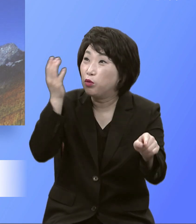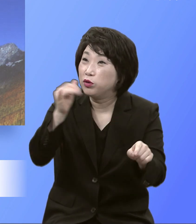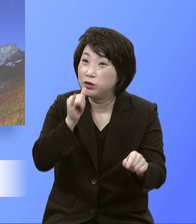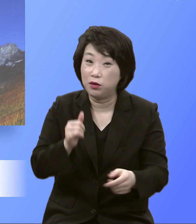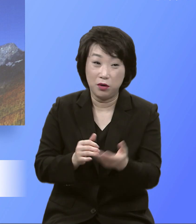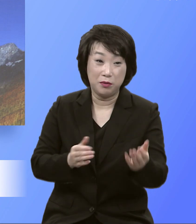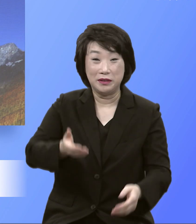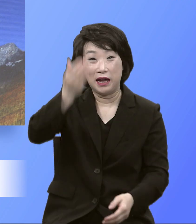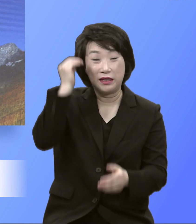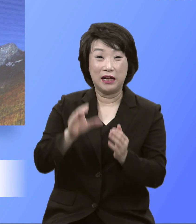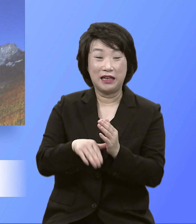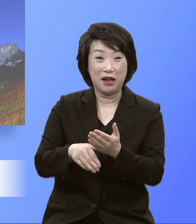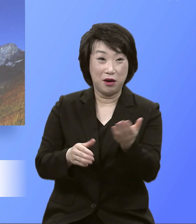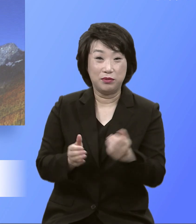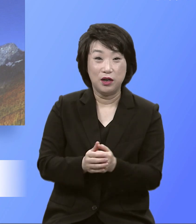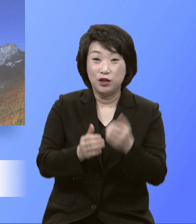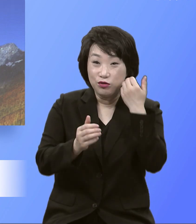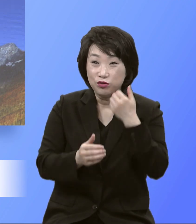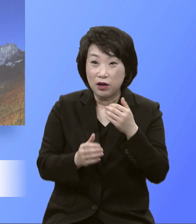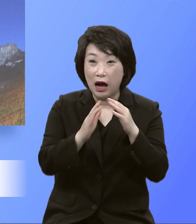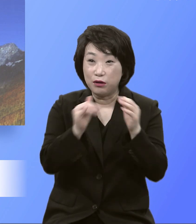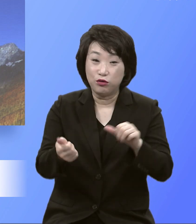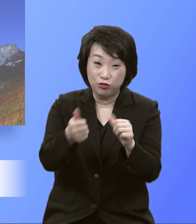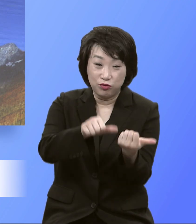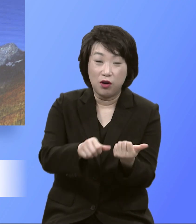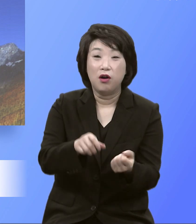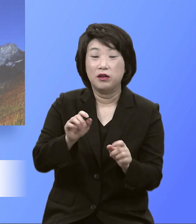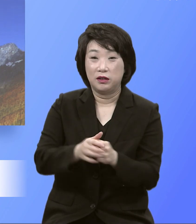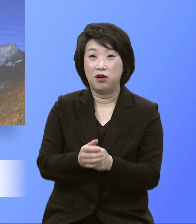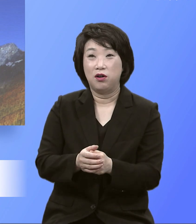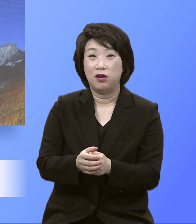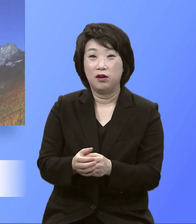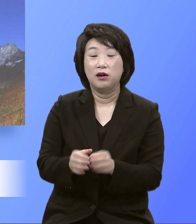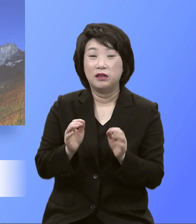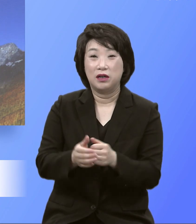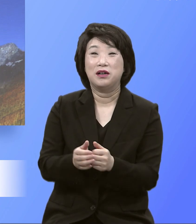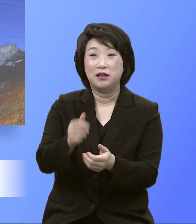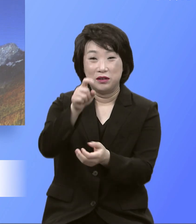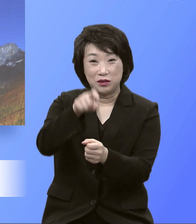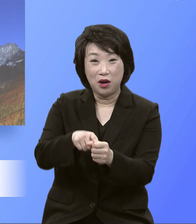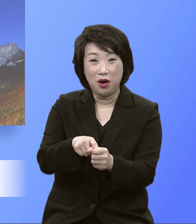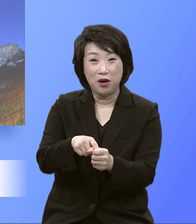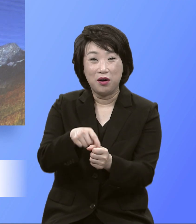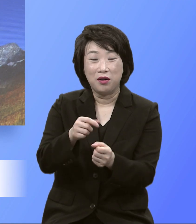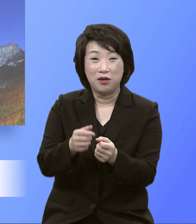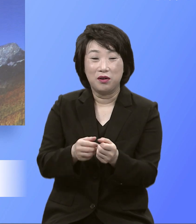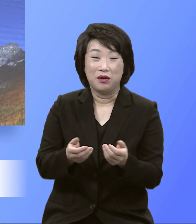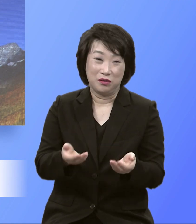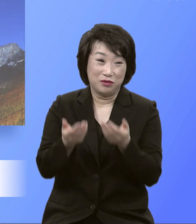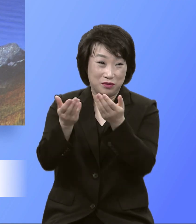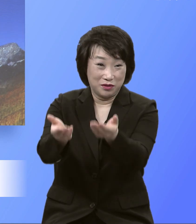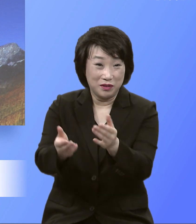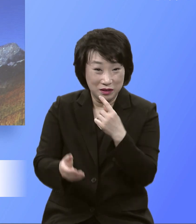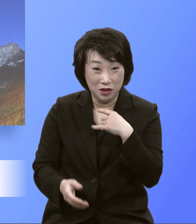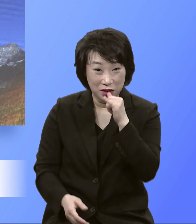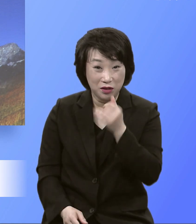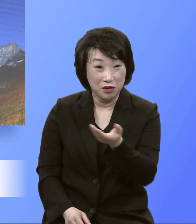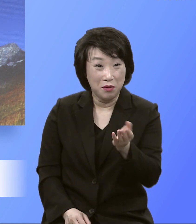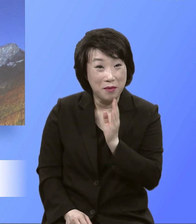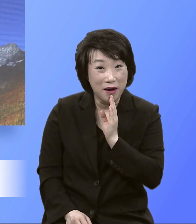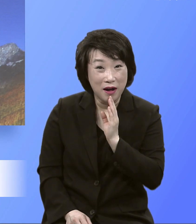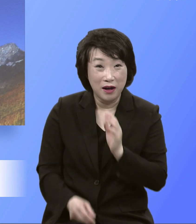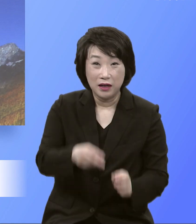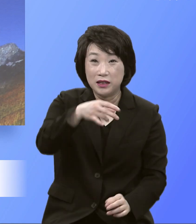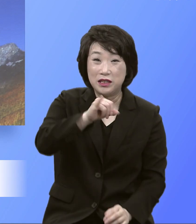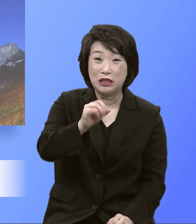옛날에 초상집에 떡이었잖아요. 그게 떡이 무슨 떡이냐? 떡이 그냥 이런 시루떡